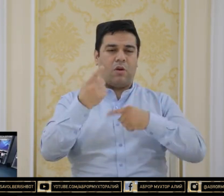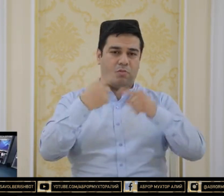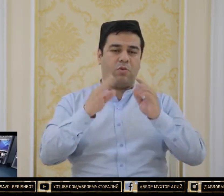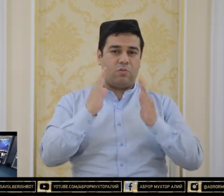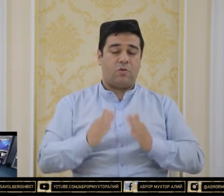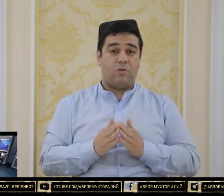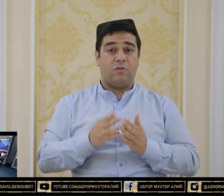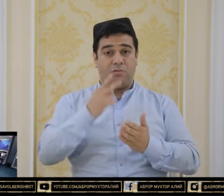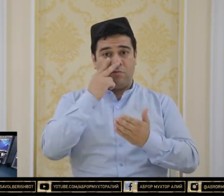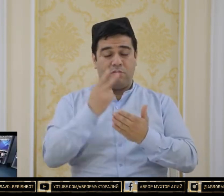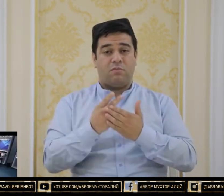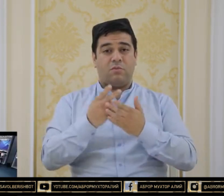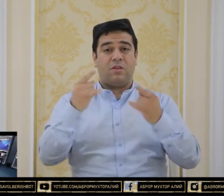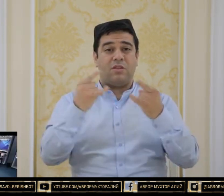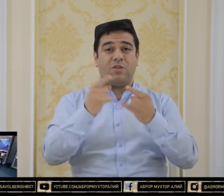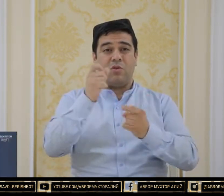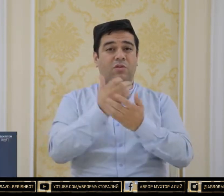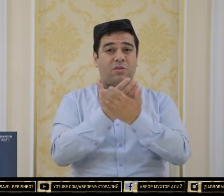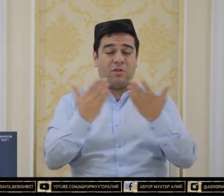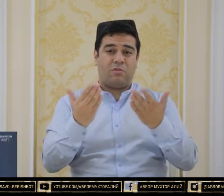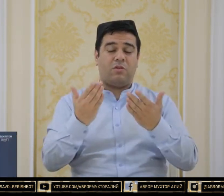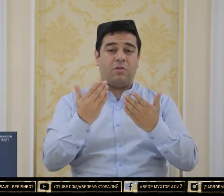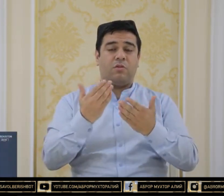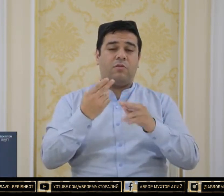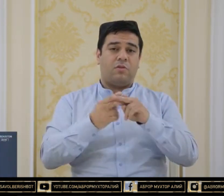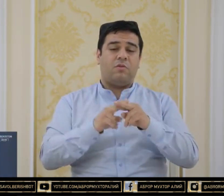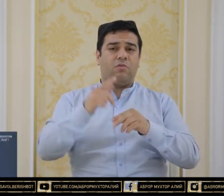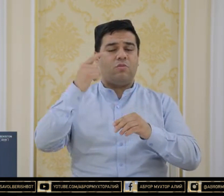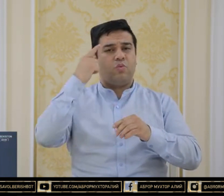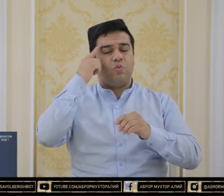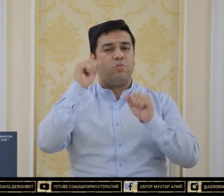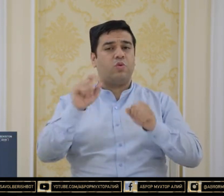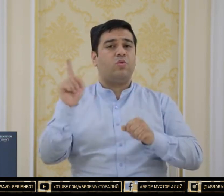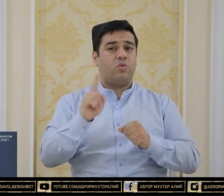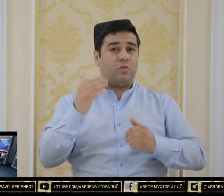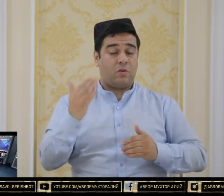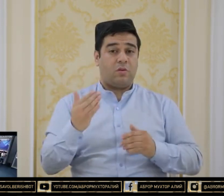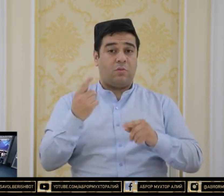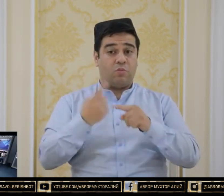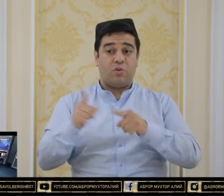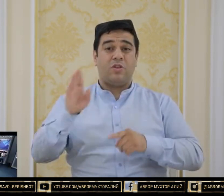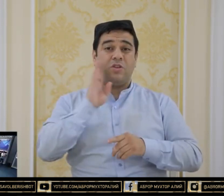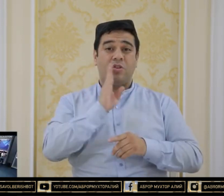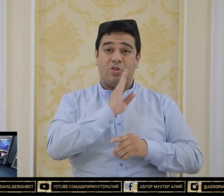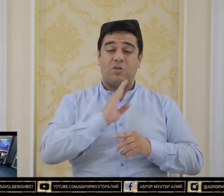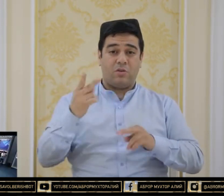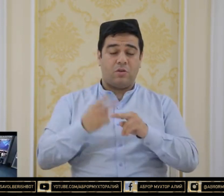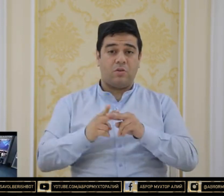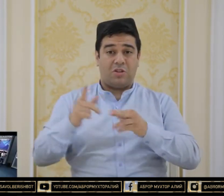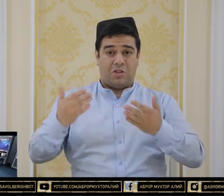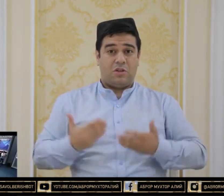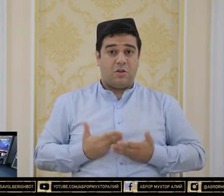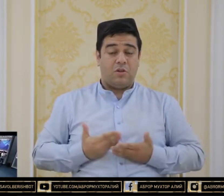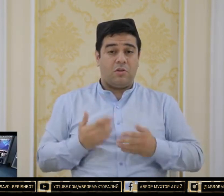Rahmat. Şimdi muhterem Tili Tomoşa bilinlerden bir fikir uçuşu mümkün de Said Abzalaka. Bu anakhan başından